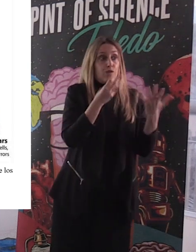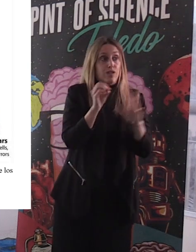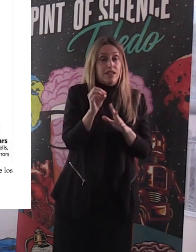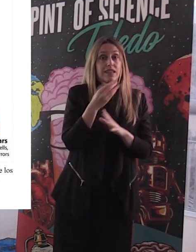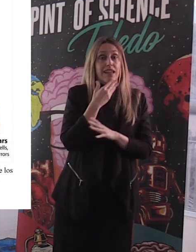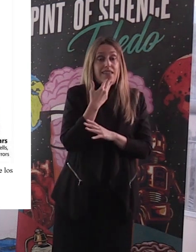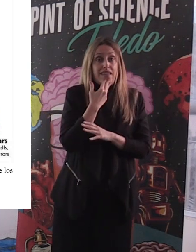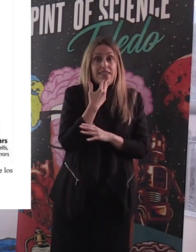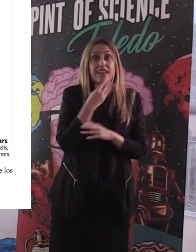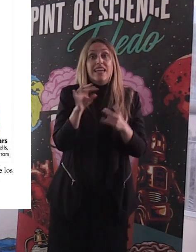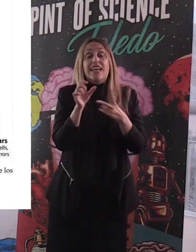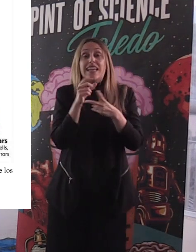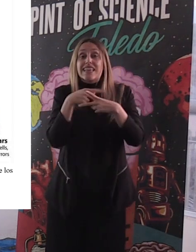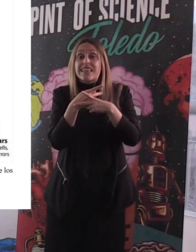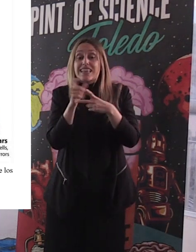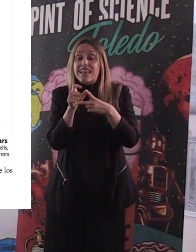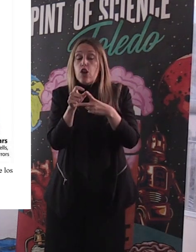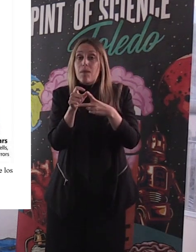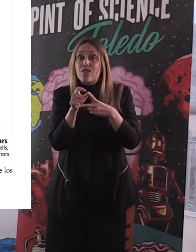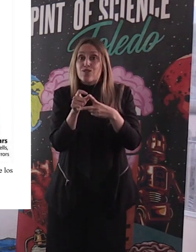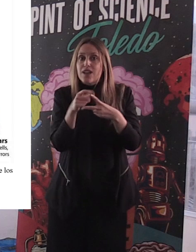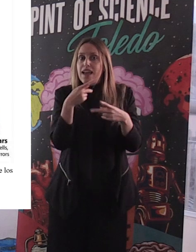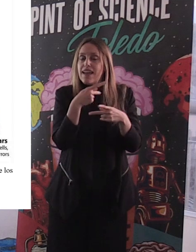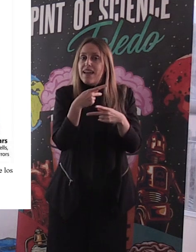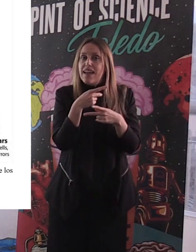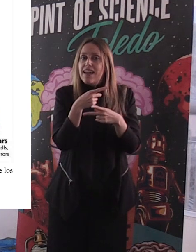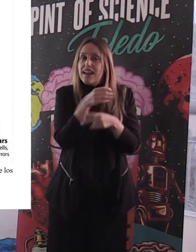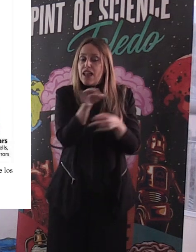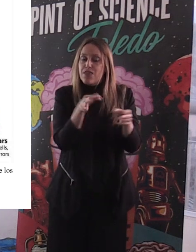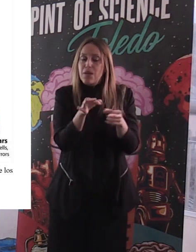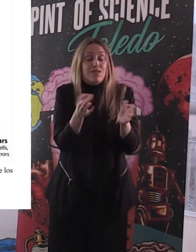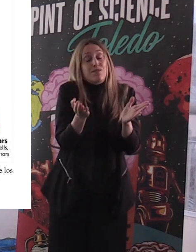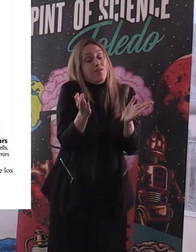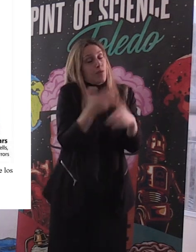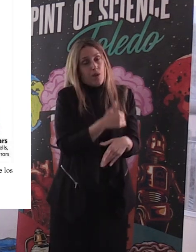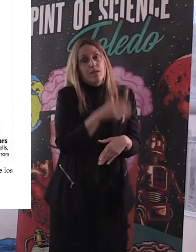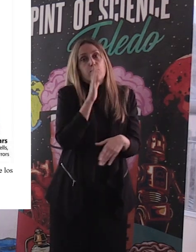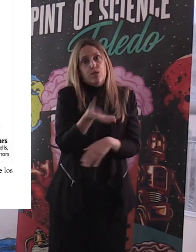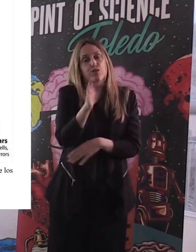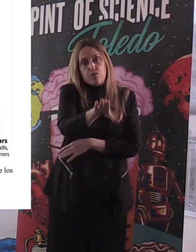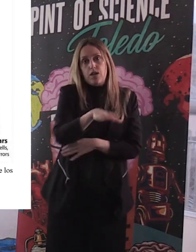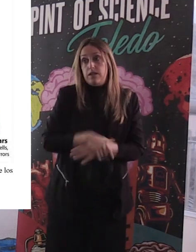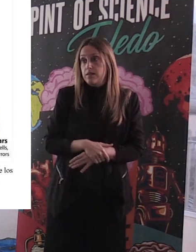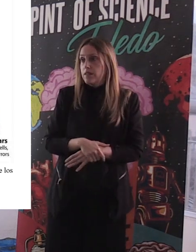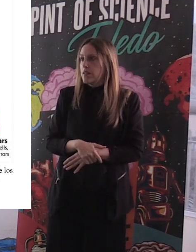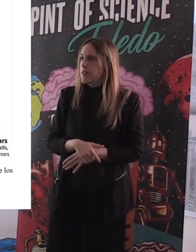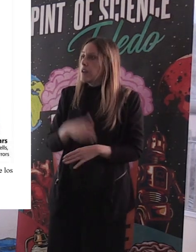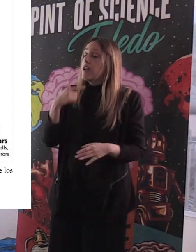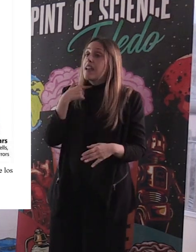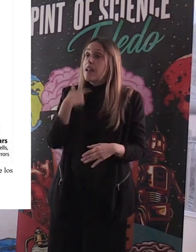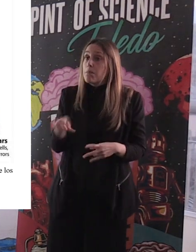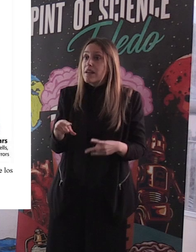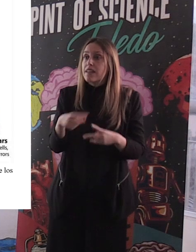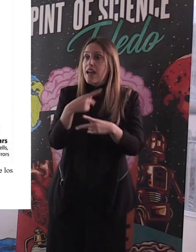tienes telómeros en las células y la célula no puede dividirse más y está muriendo. La pérdida de